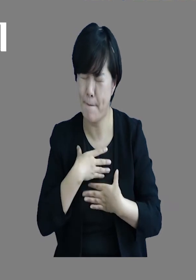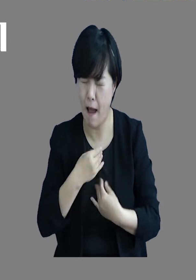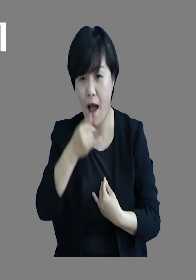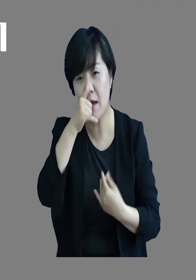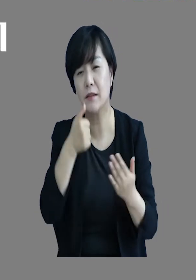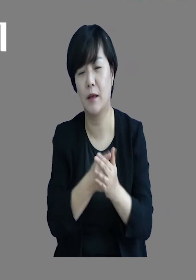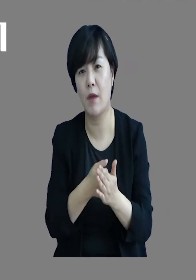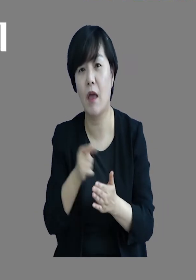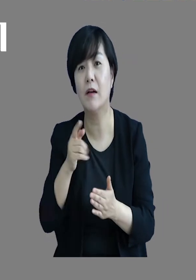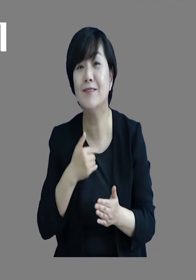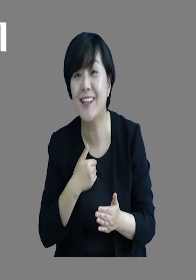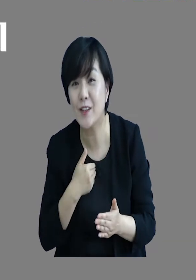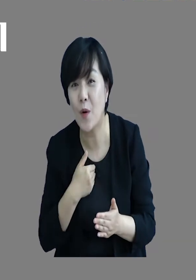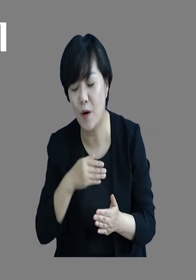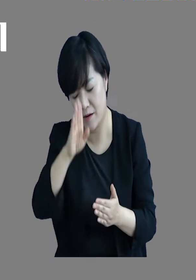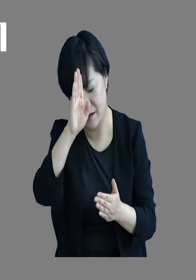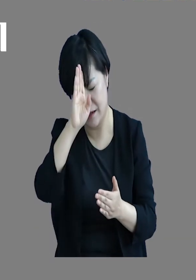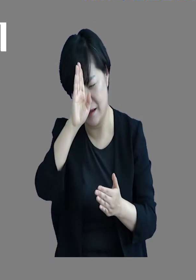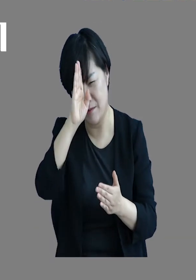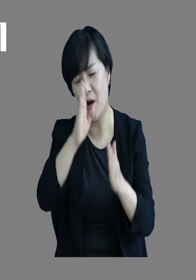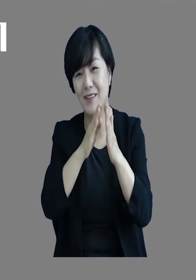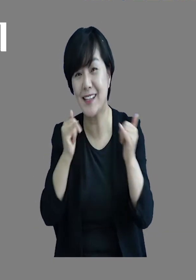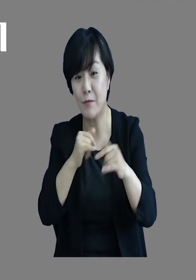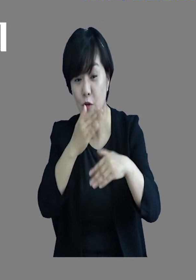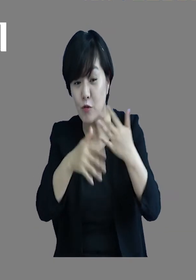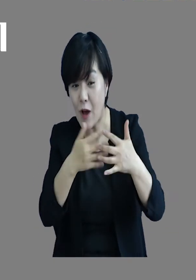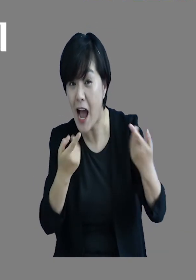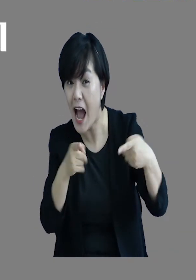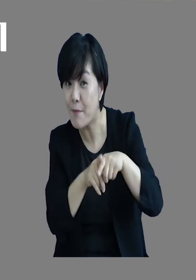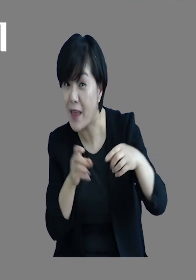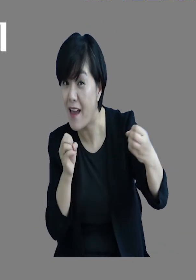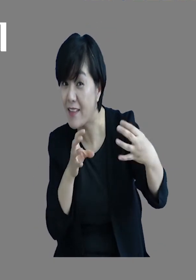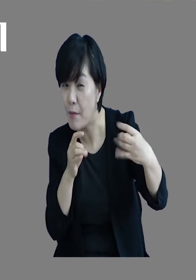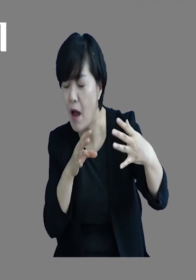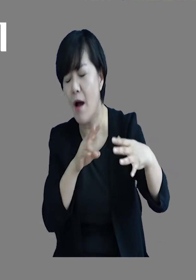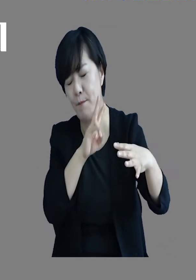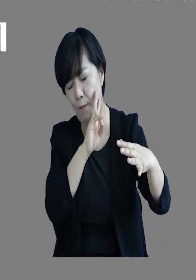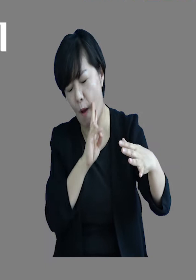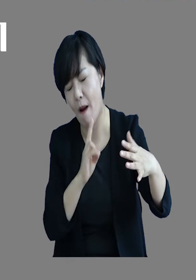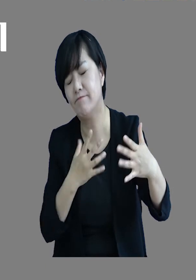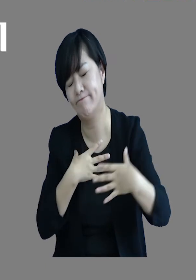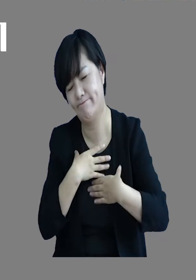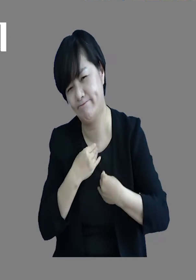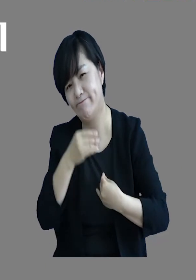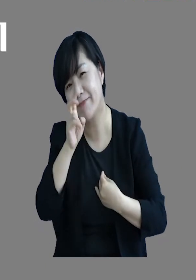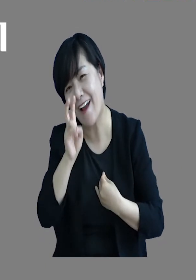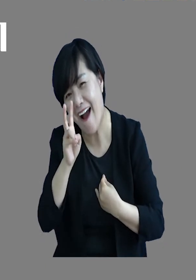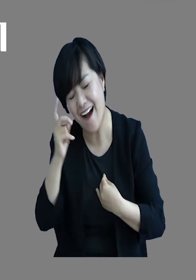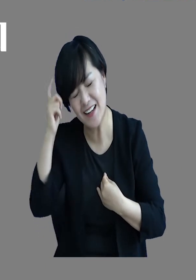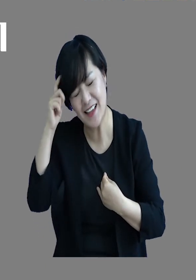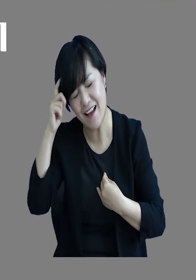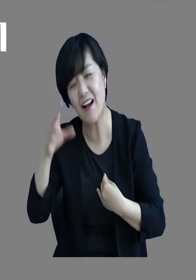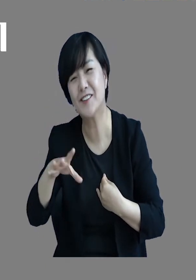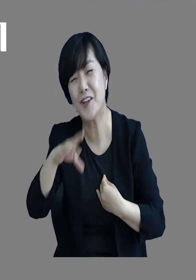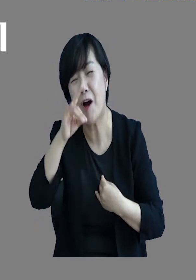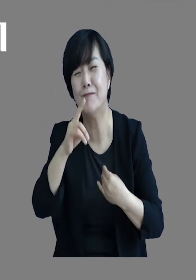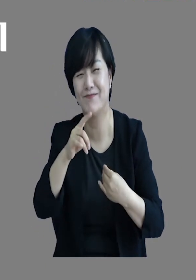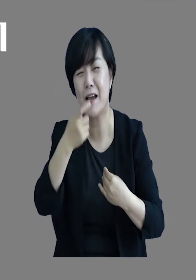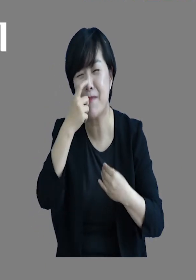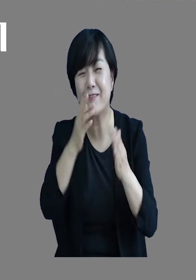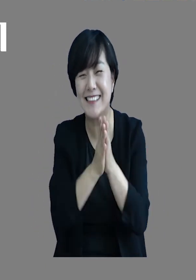저도 환자가 저하고 같이 수어로 이야기할 수 있으면 좀 더 편안할 것 같은 그런 생각을 처음에